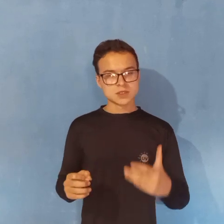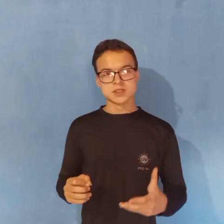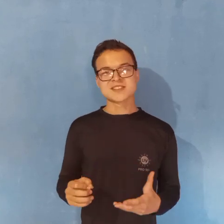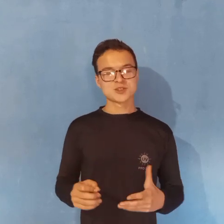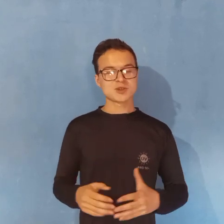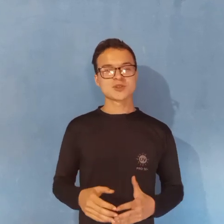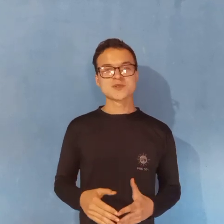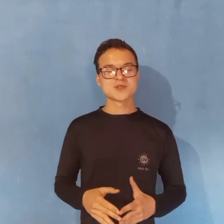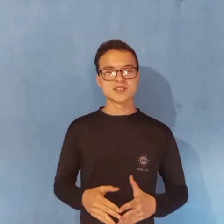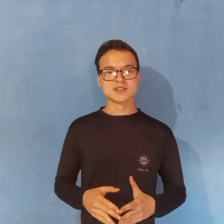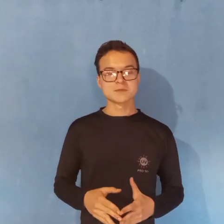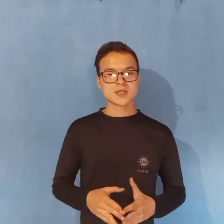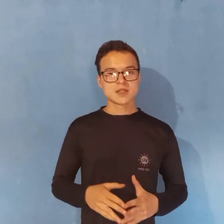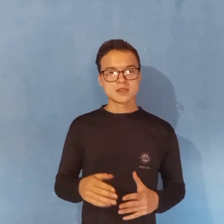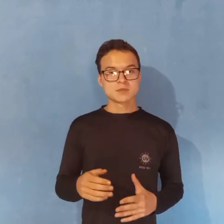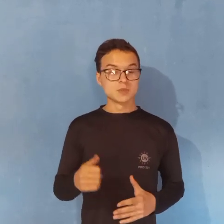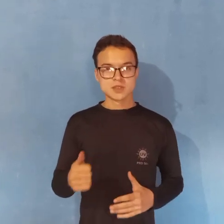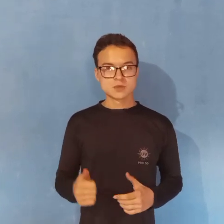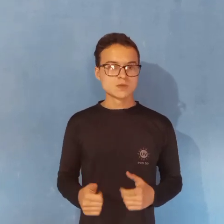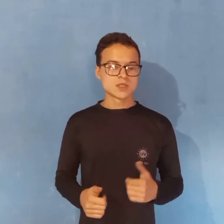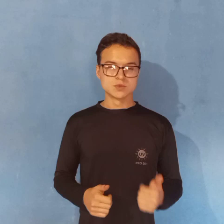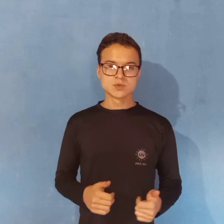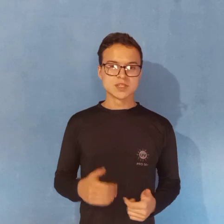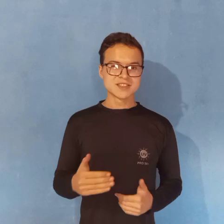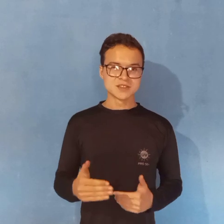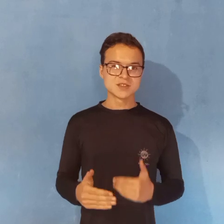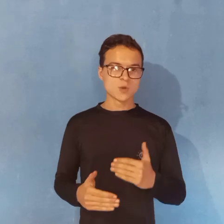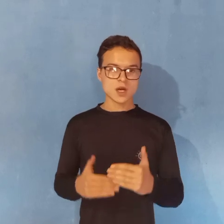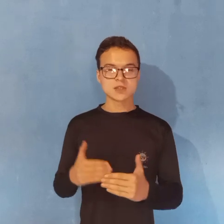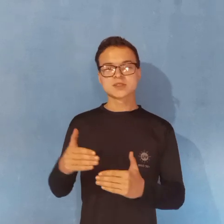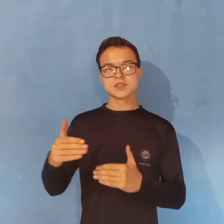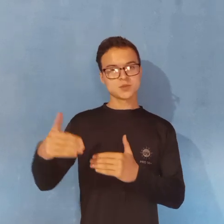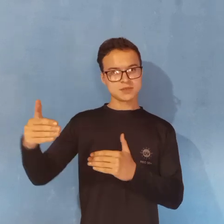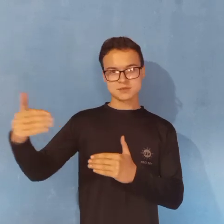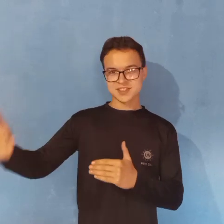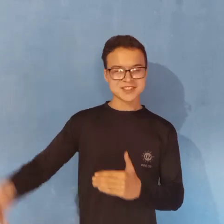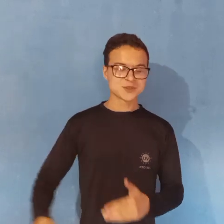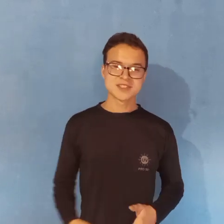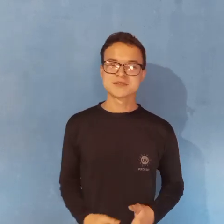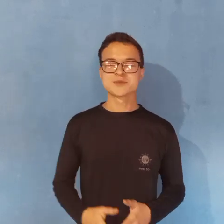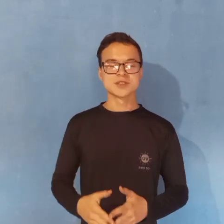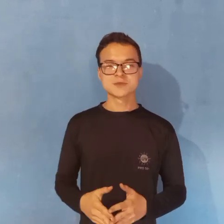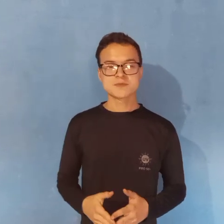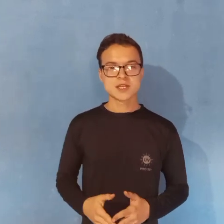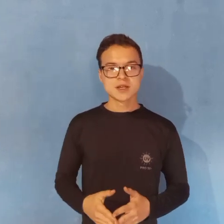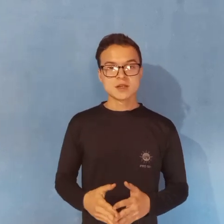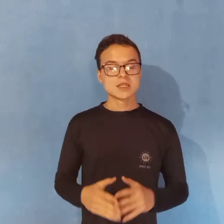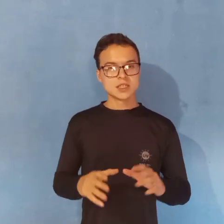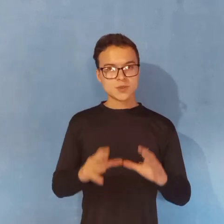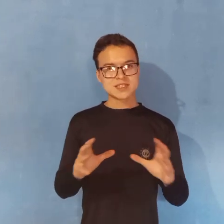ordem, assim como o nome sugere. Primeiro, segundo, terceiro, quarto, quinto e assim sucessivamente. Em língua de